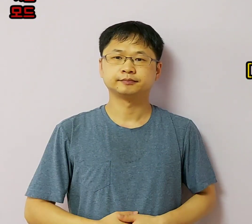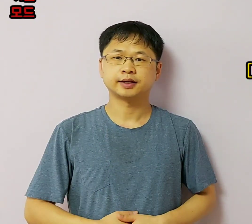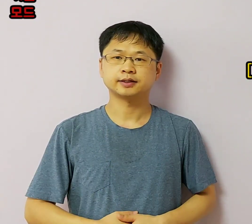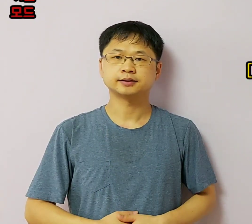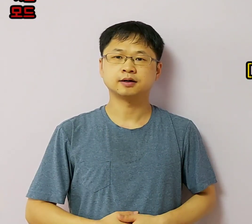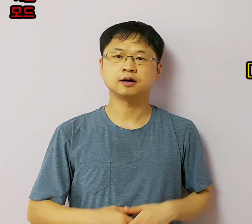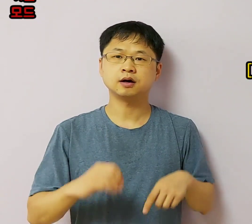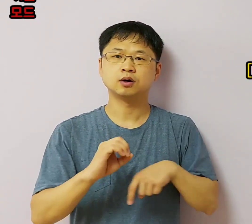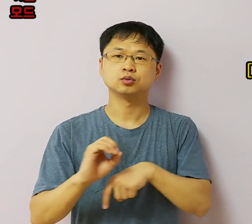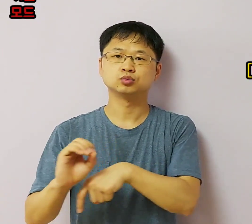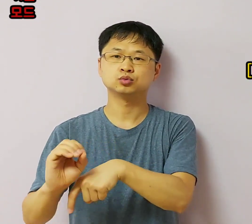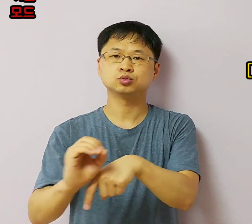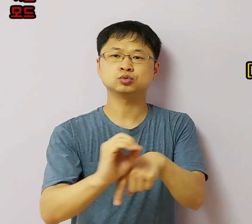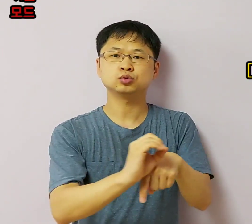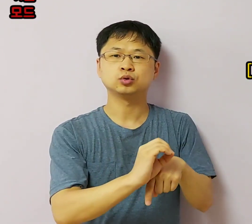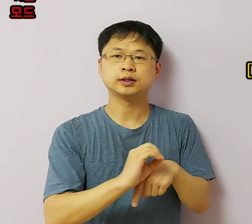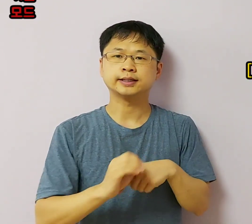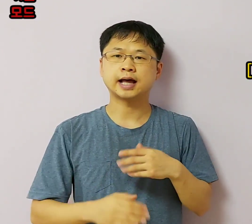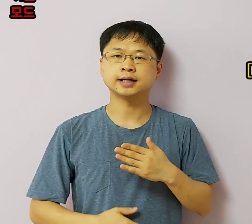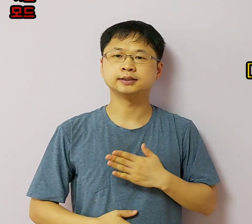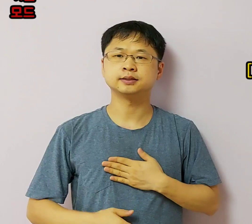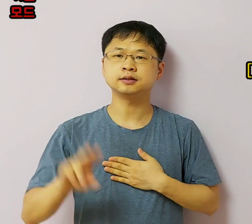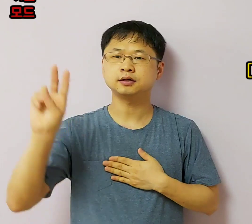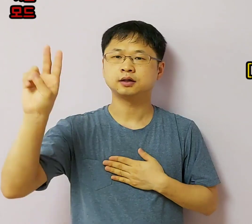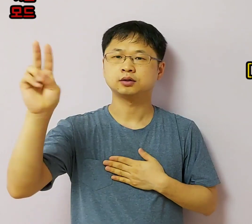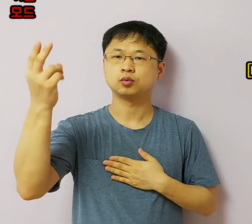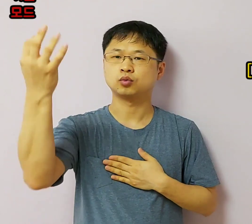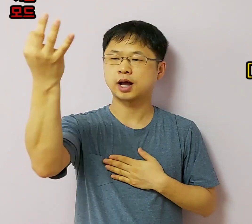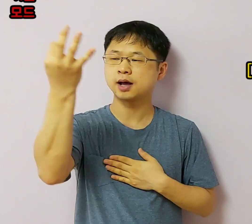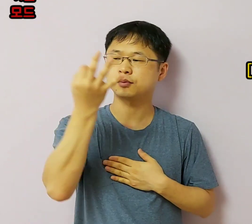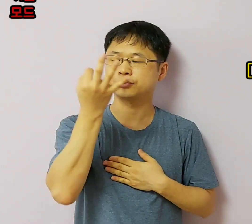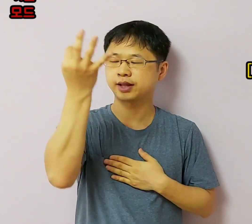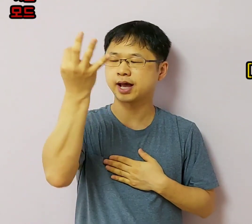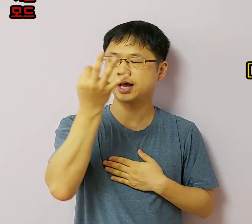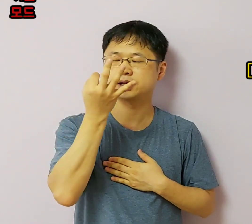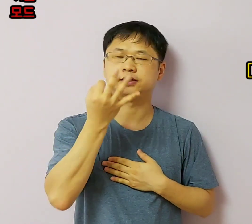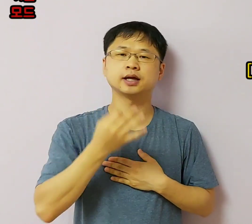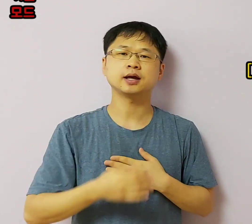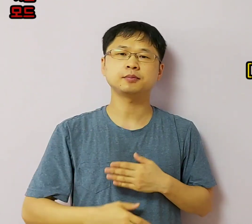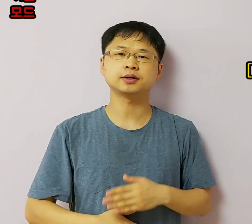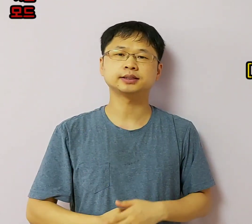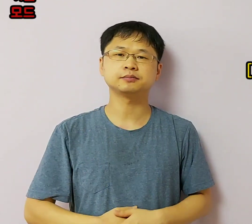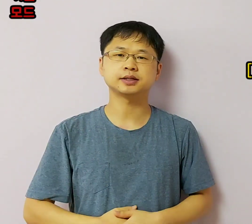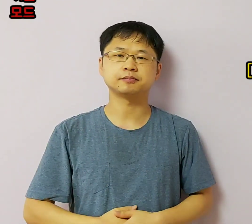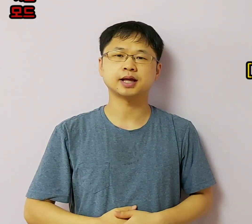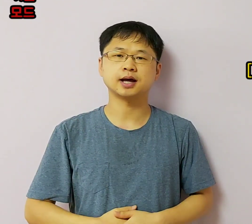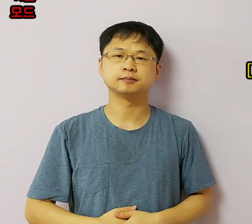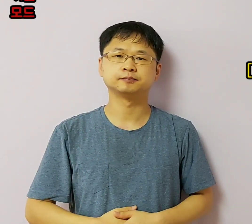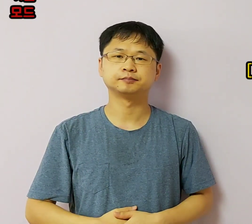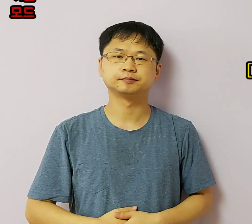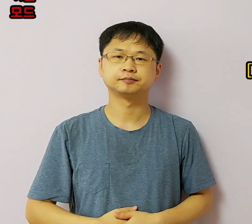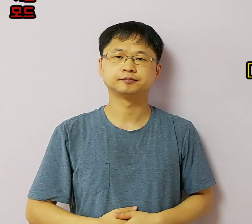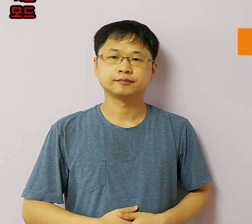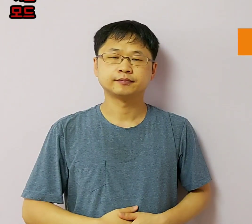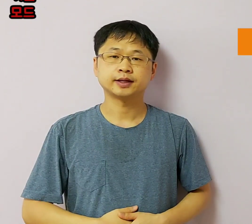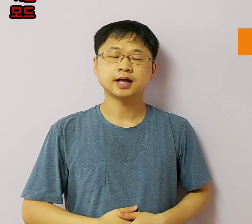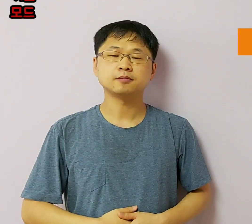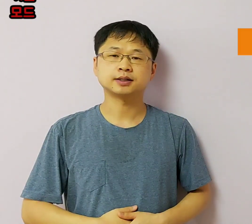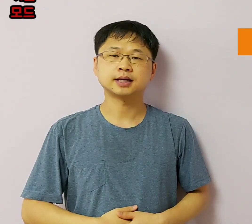네, 그래서 나를 돌아본다 이렇게 표현하시면 됩니다. 네, 다음